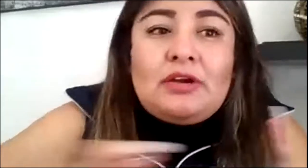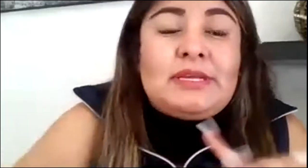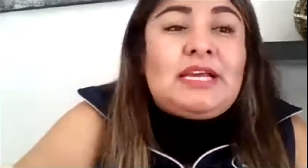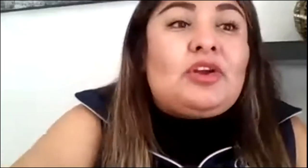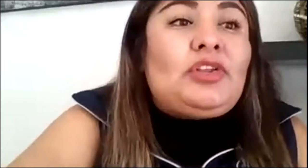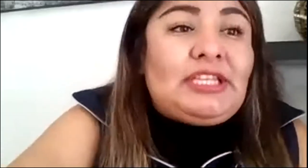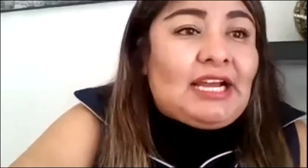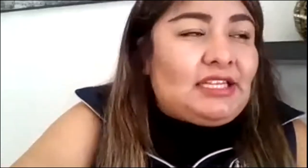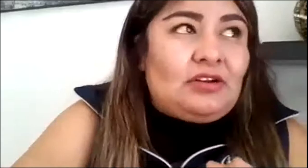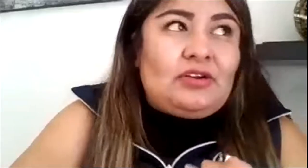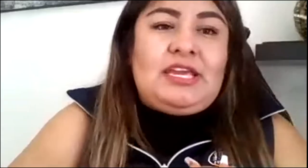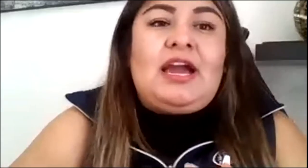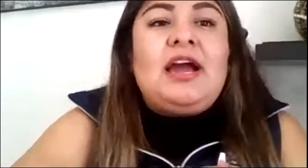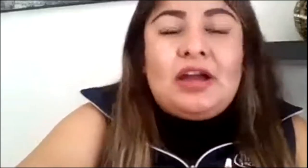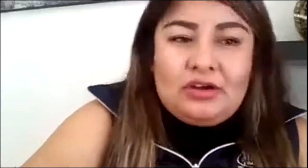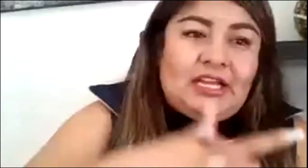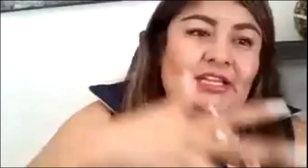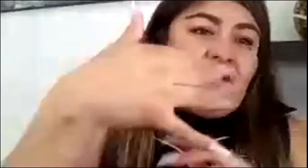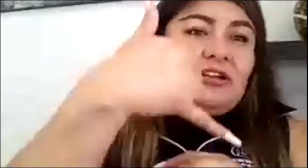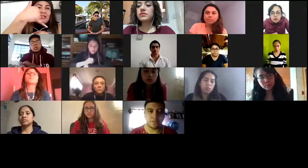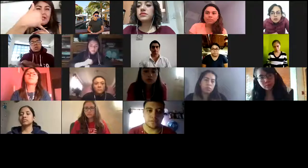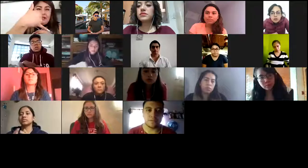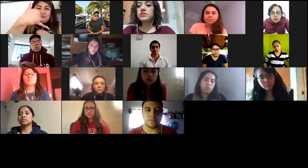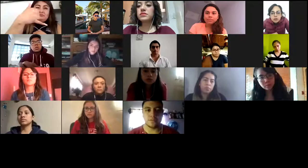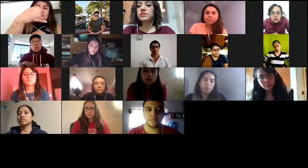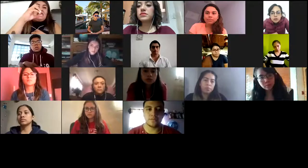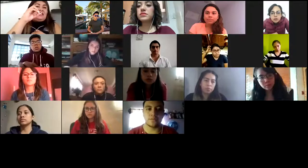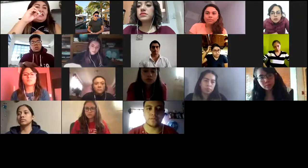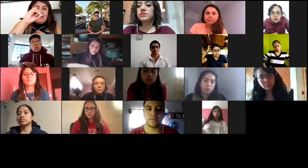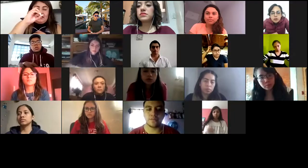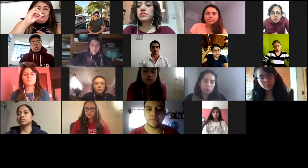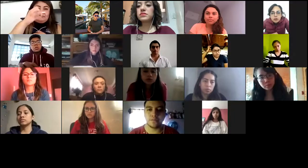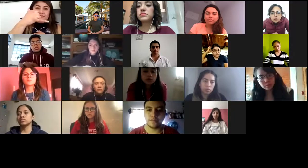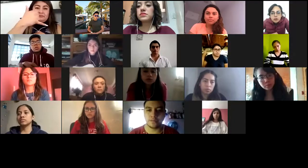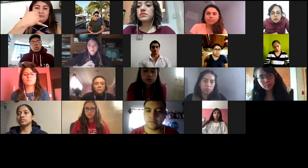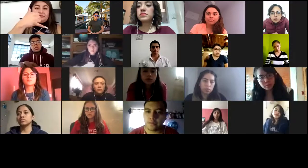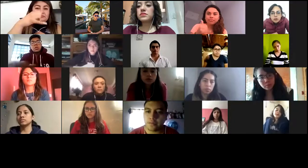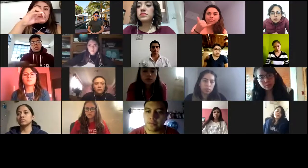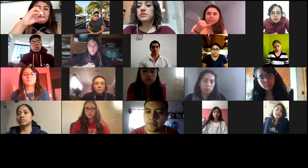vamos a comenzar con dactilología. Con dactilología, ¿qué dije?